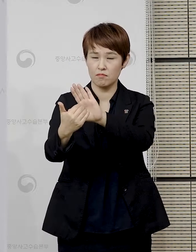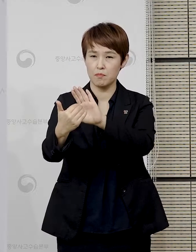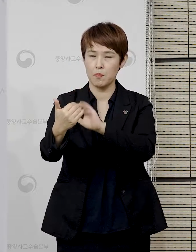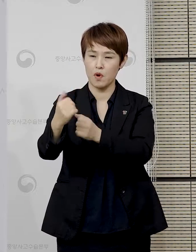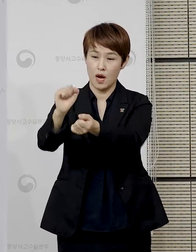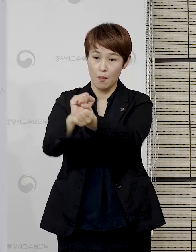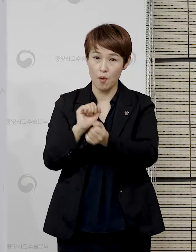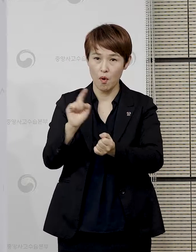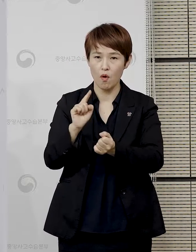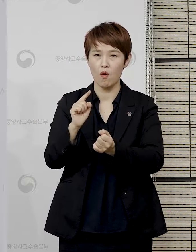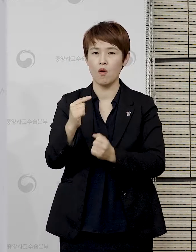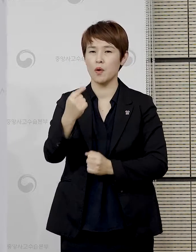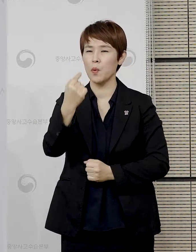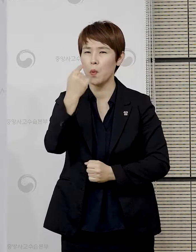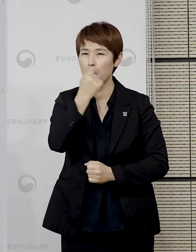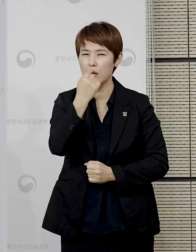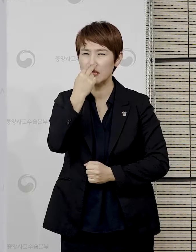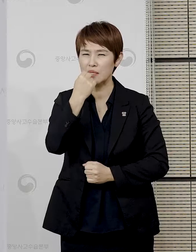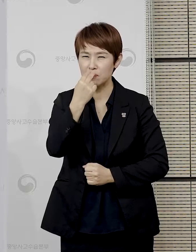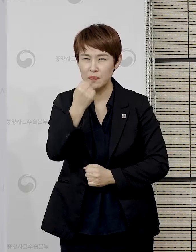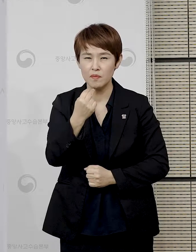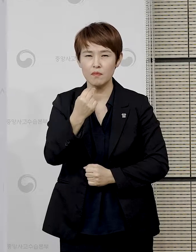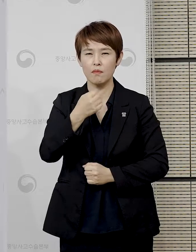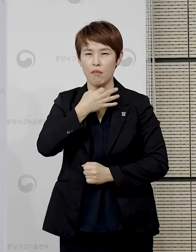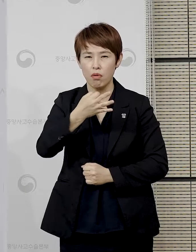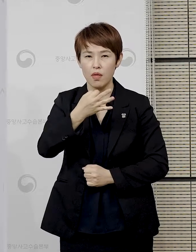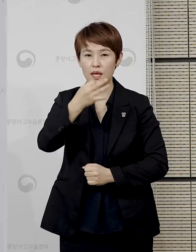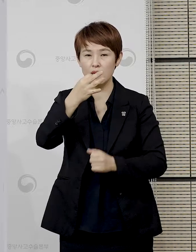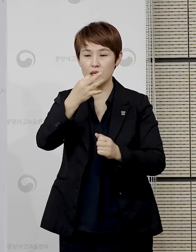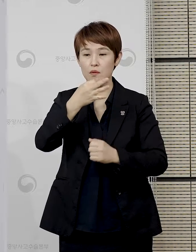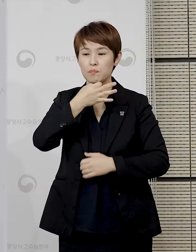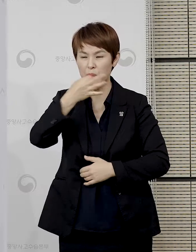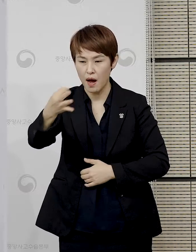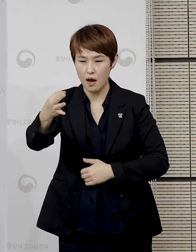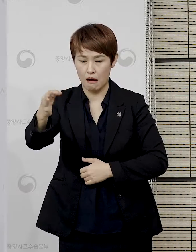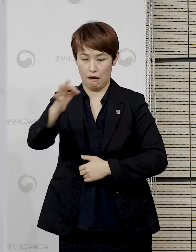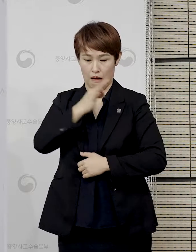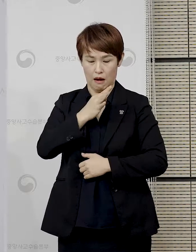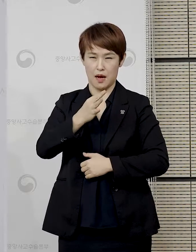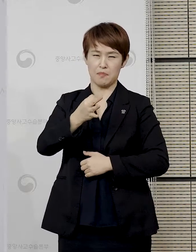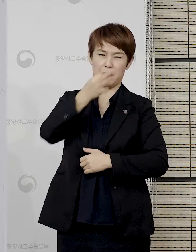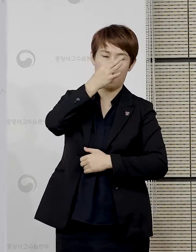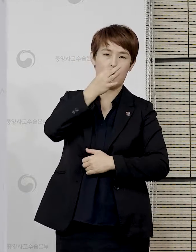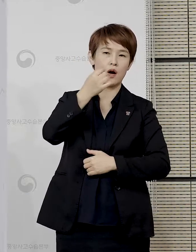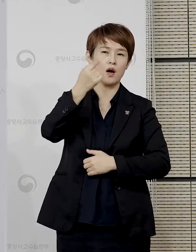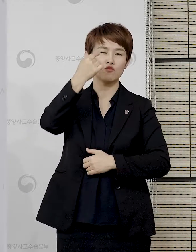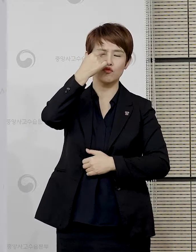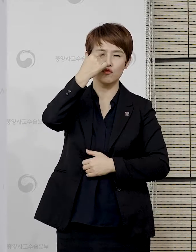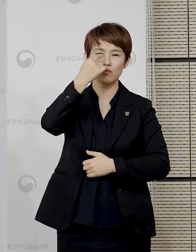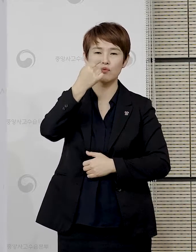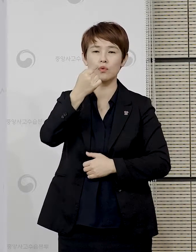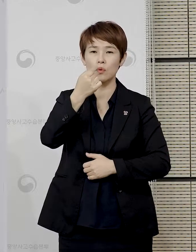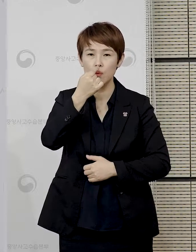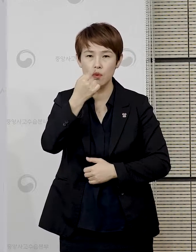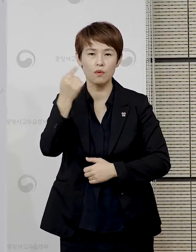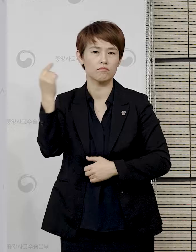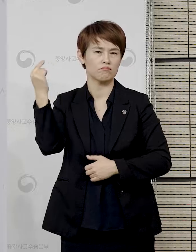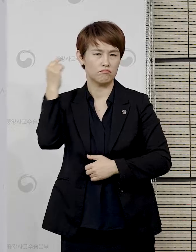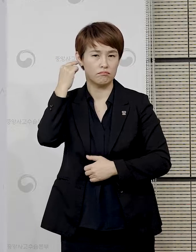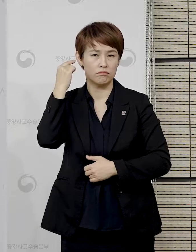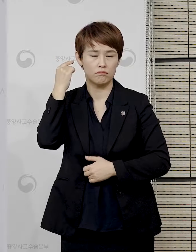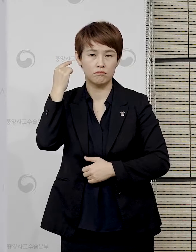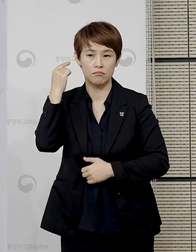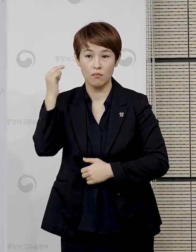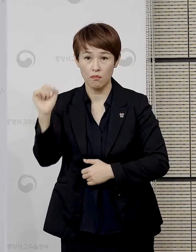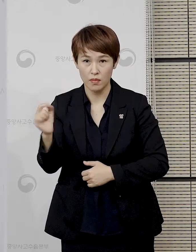감염으로서 환자가 기침이나 재채기를 할 때 내보내는 침방울 등이 눈, 코, 입으로